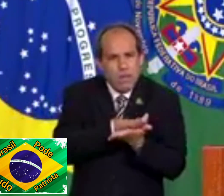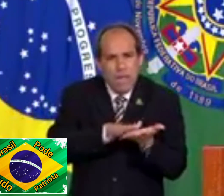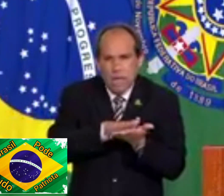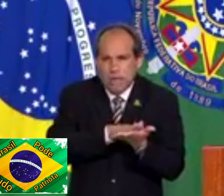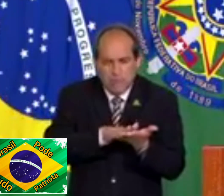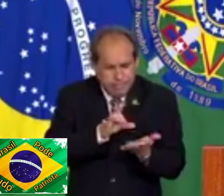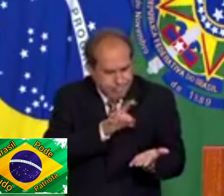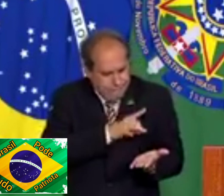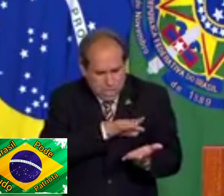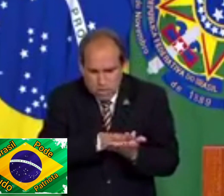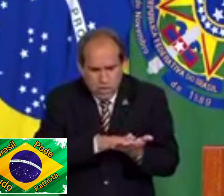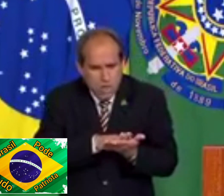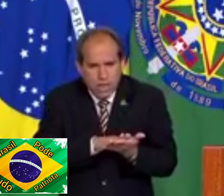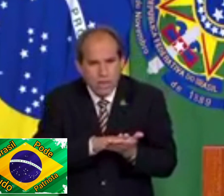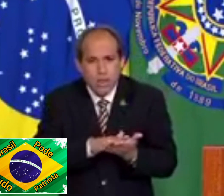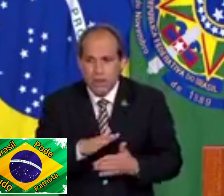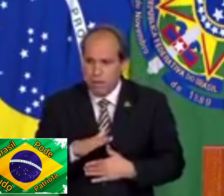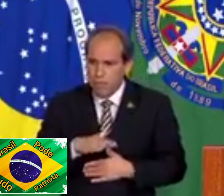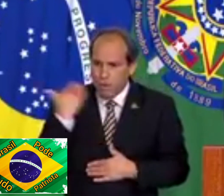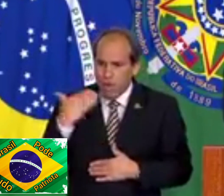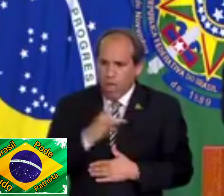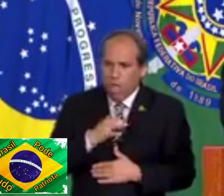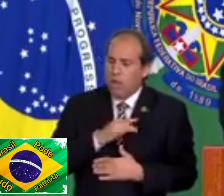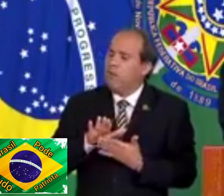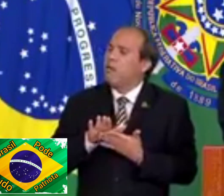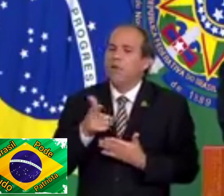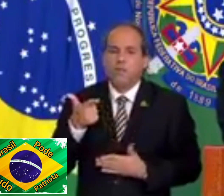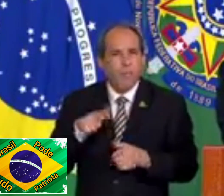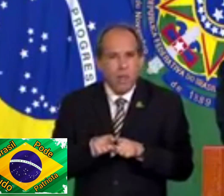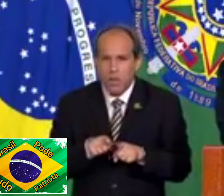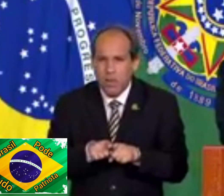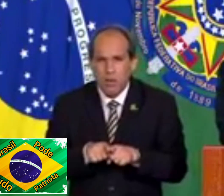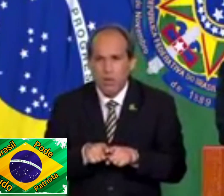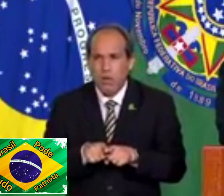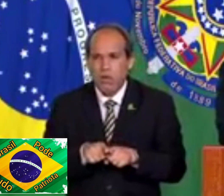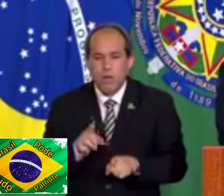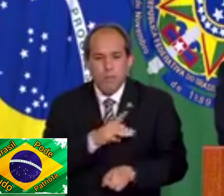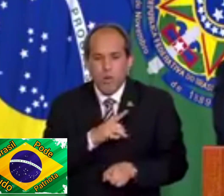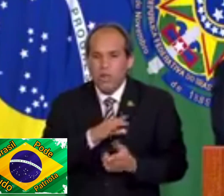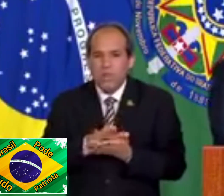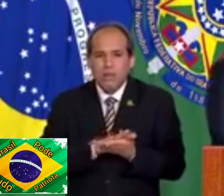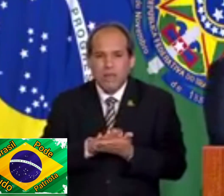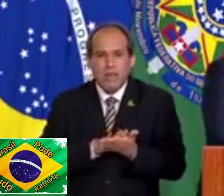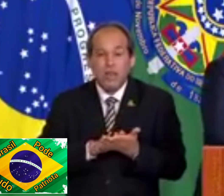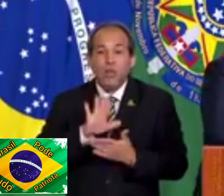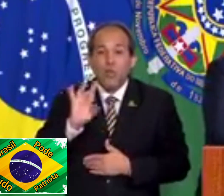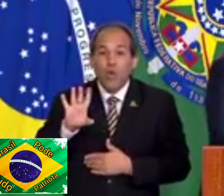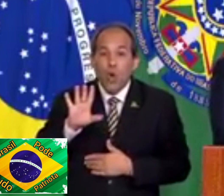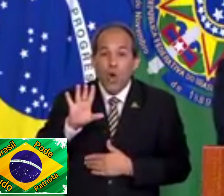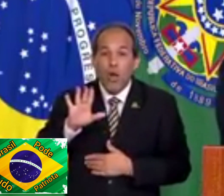nem mesmo a morte, a não ser a morte eterna.